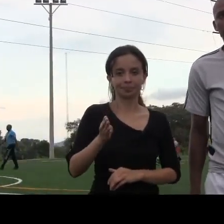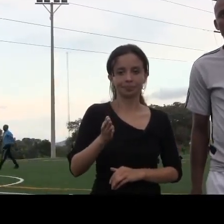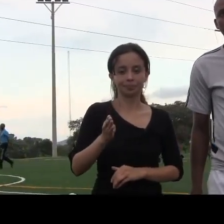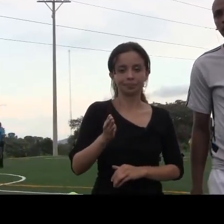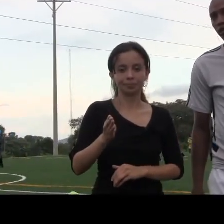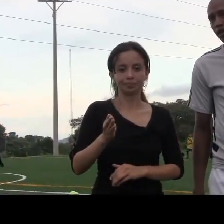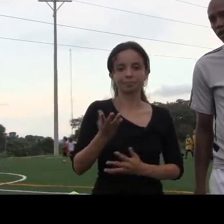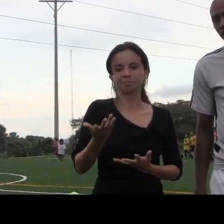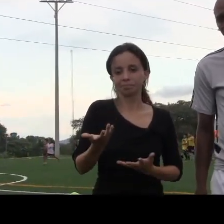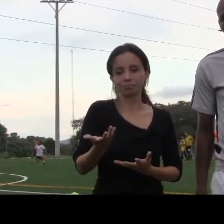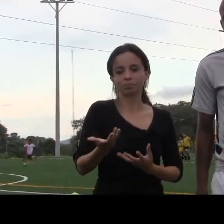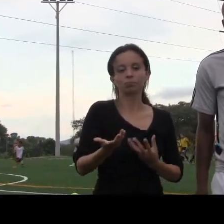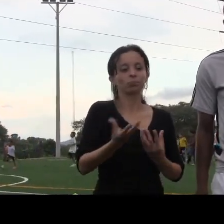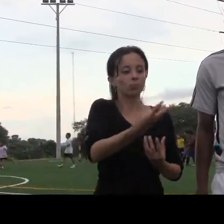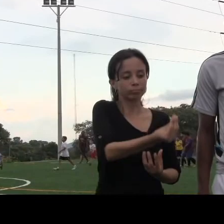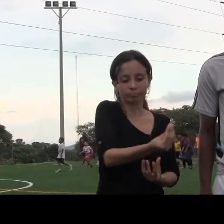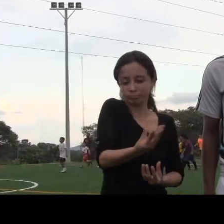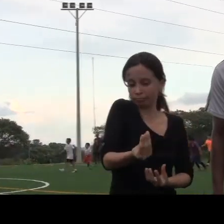El club va a tener todas las categorías, sí, desde